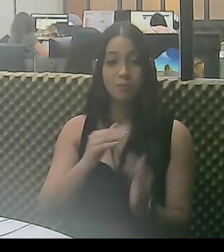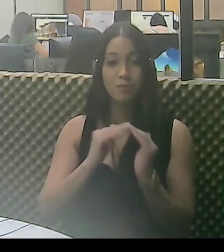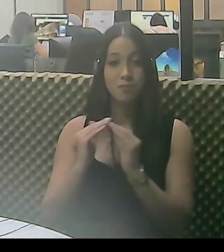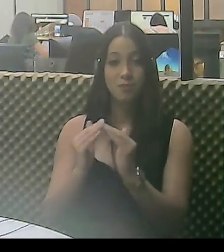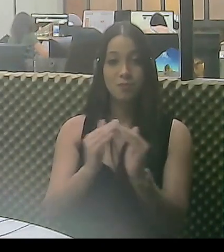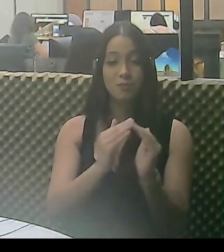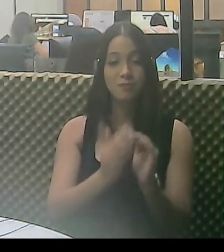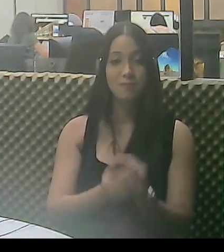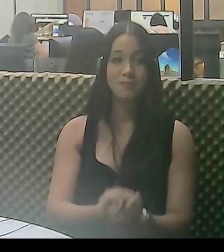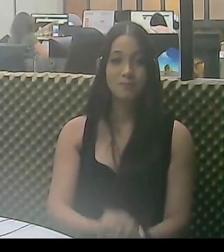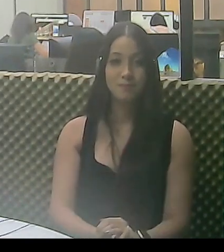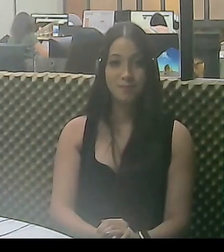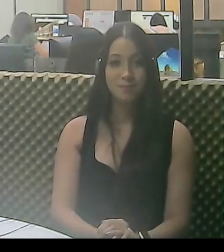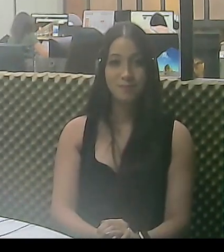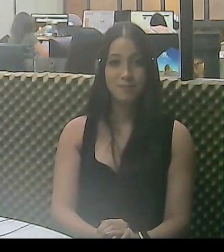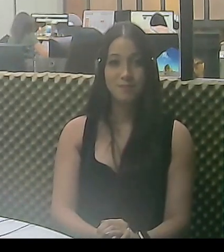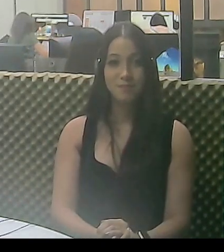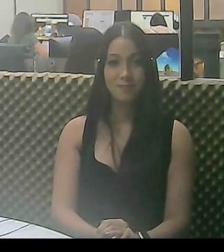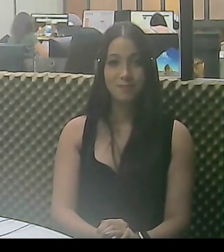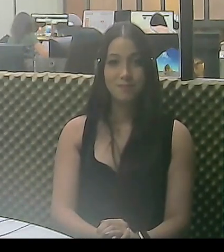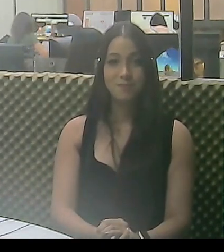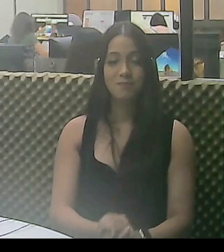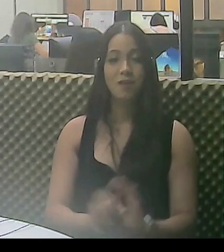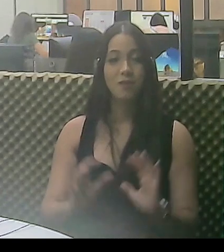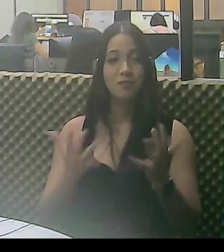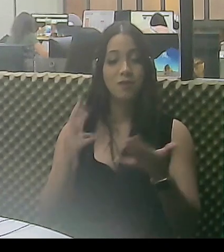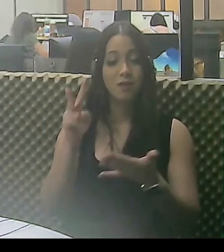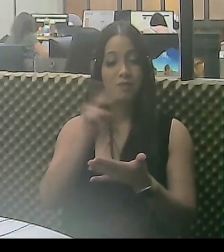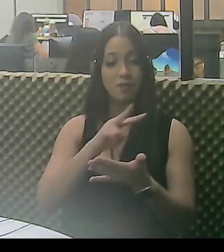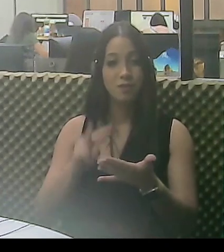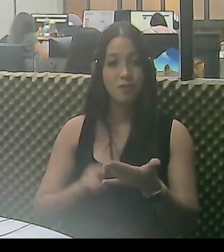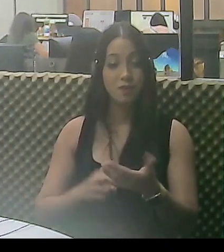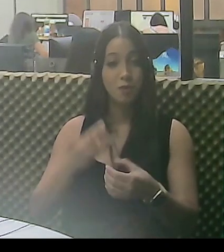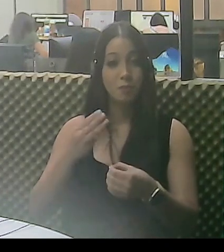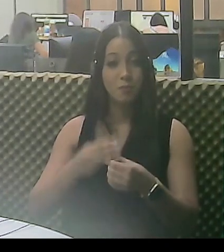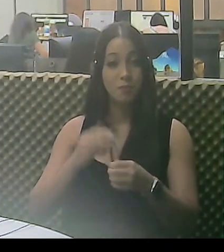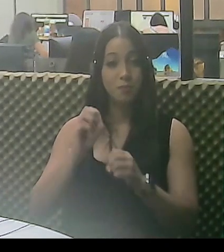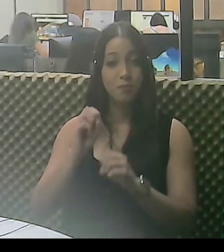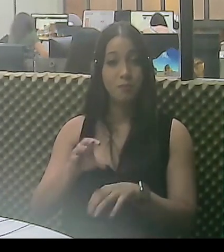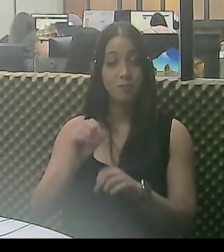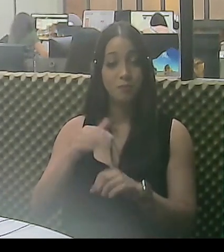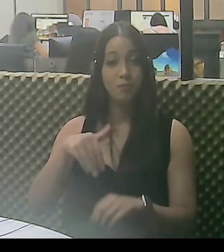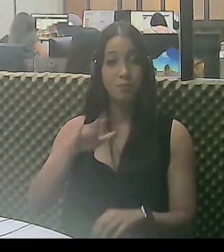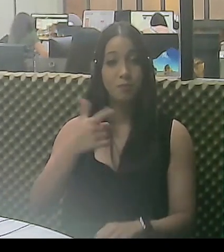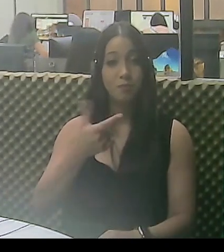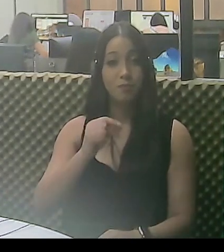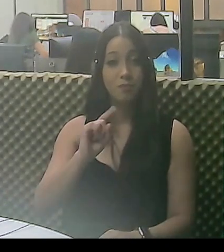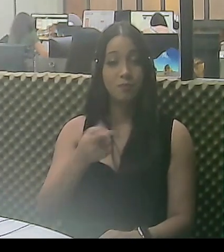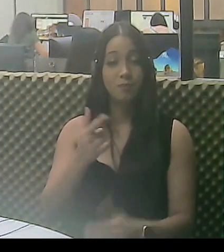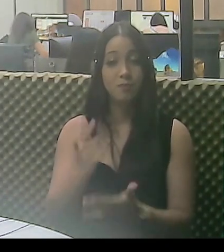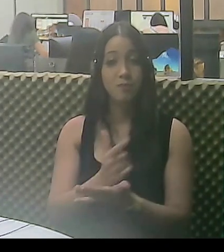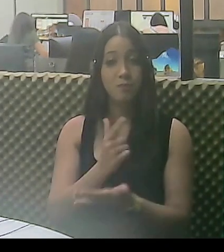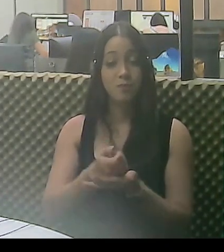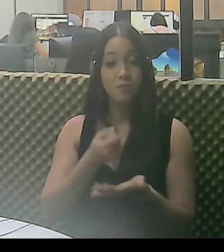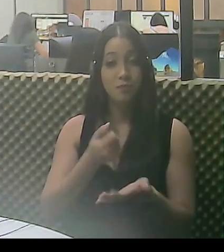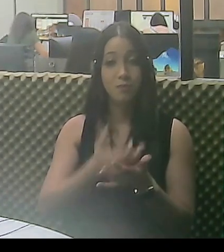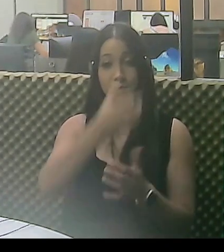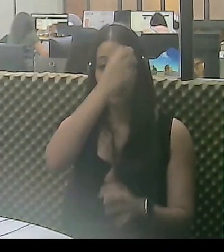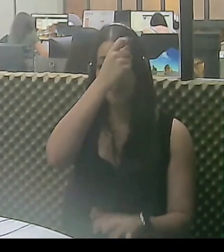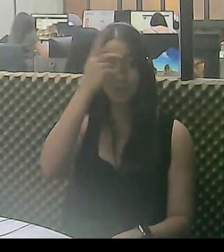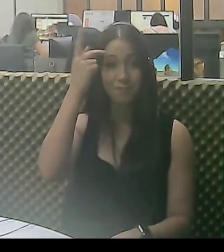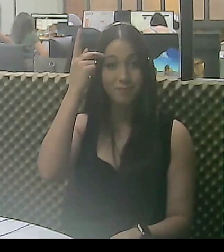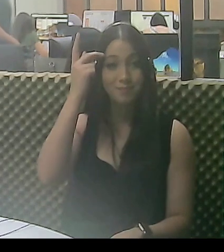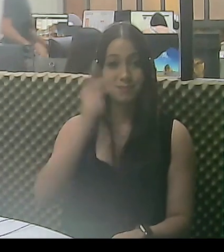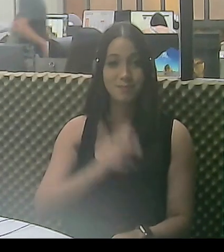habitantes. Parada Literária da Rede Municipal de Ensino destaca mais de 20 mil livros adquiridos pela